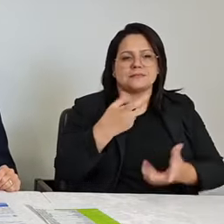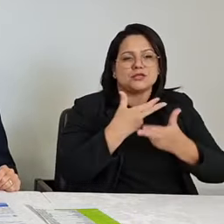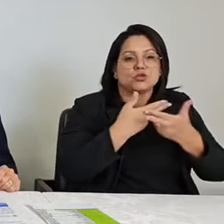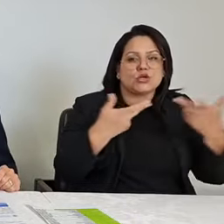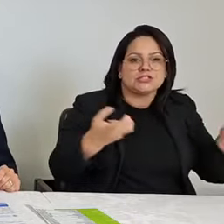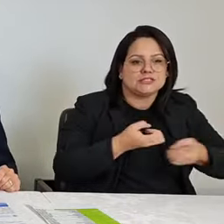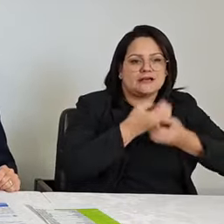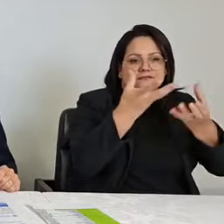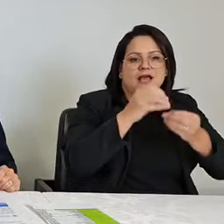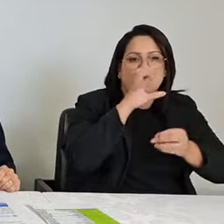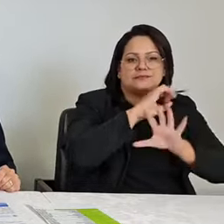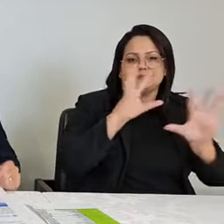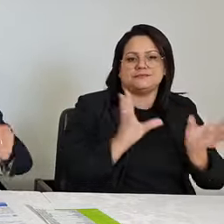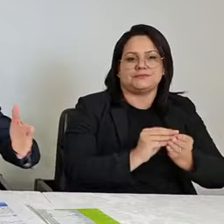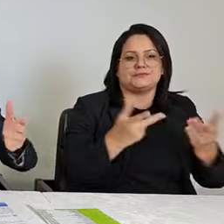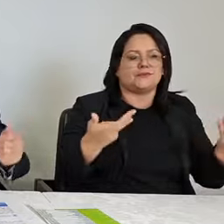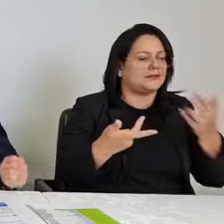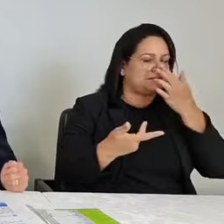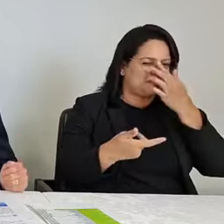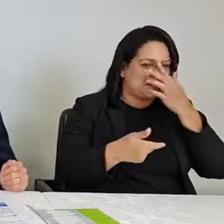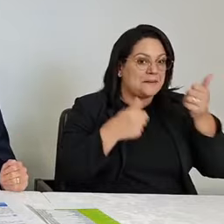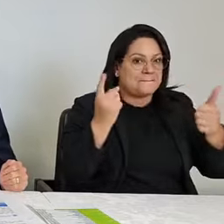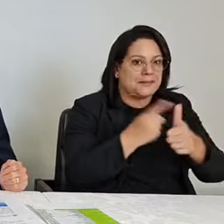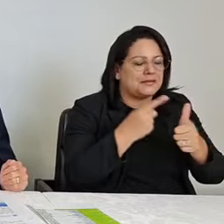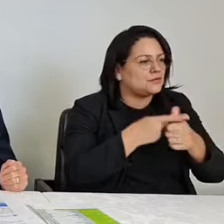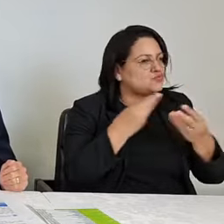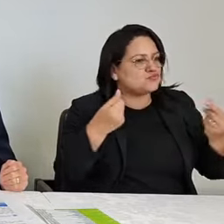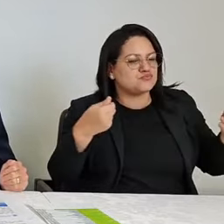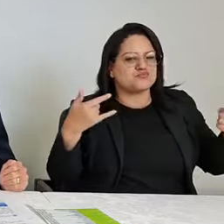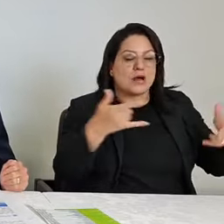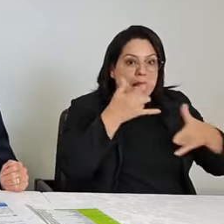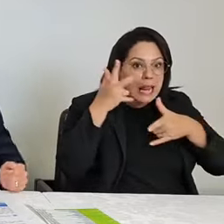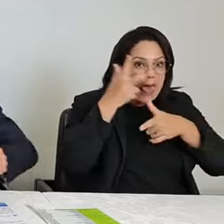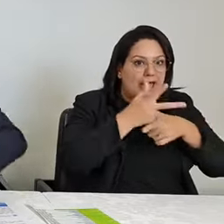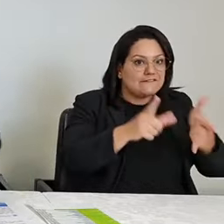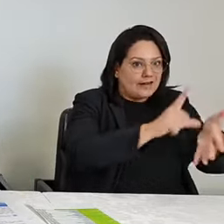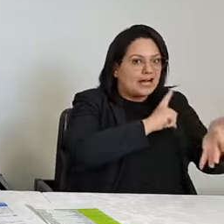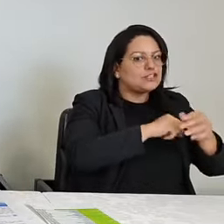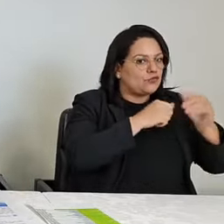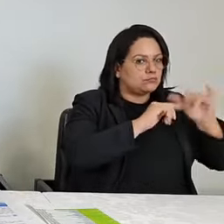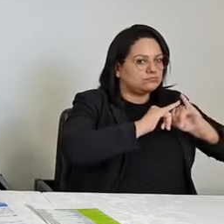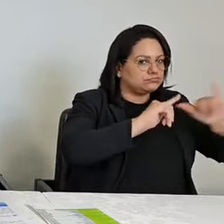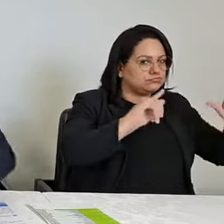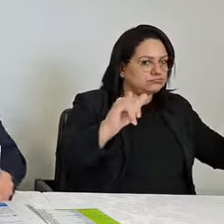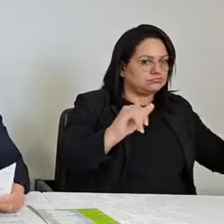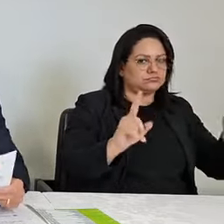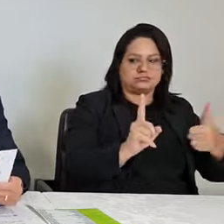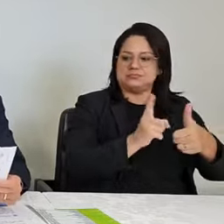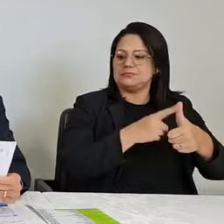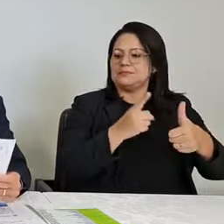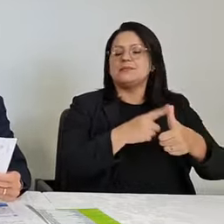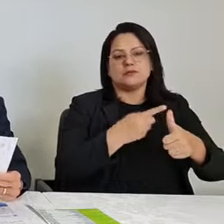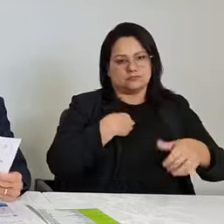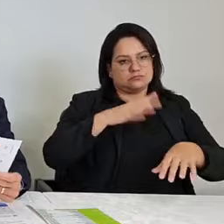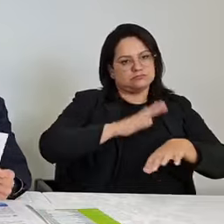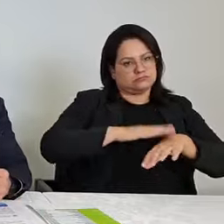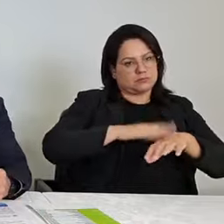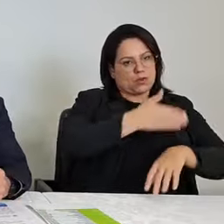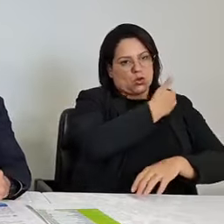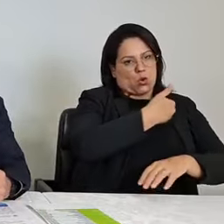gente aquecer, né, e entrar na live propriamente dita. Primeiro, decisão do governo, minha decisão,